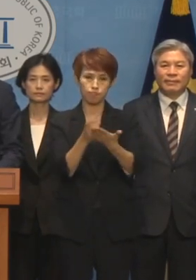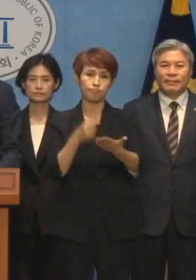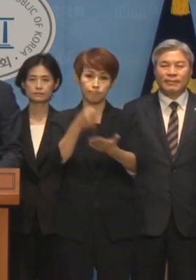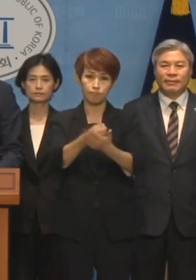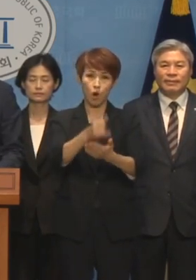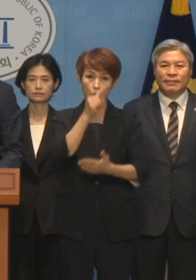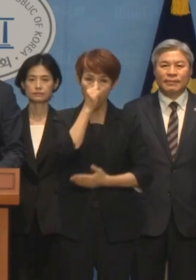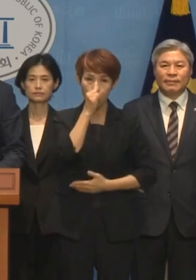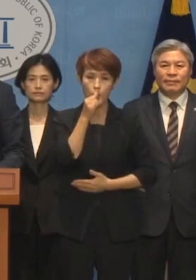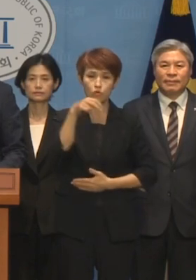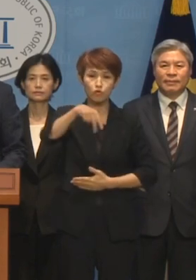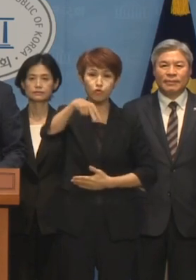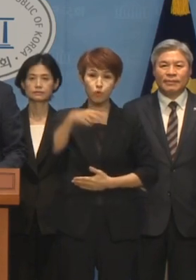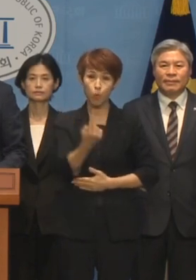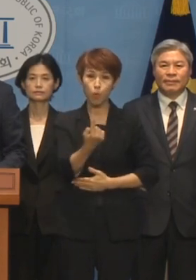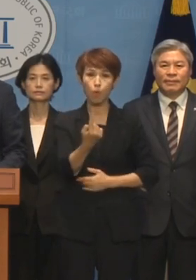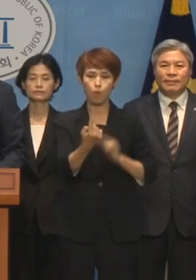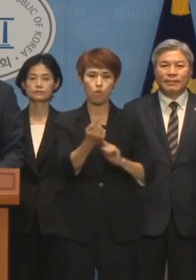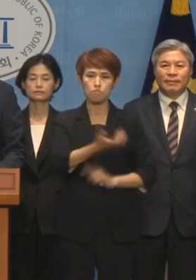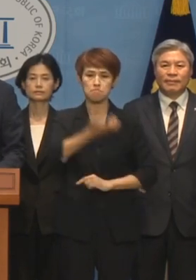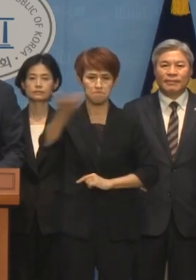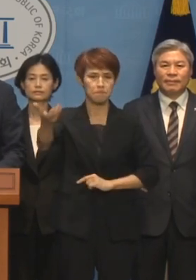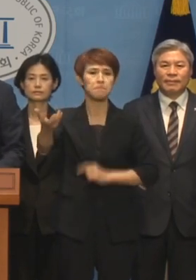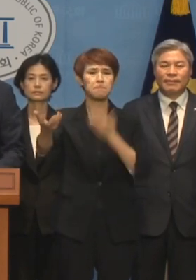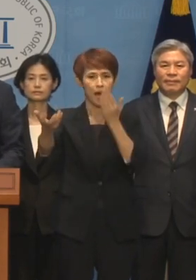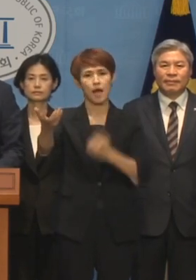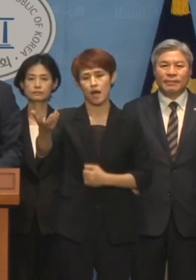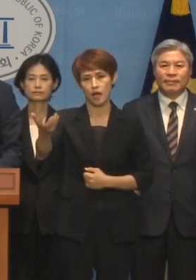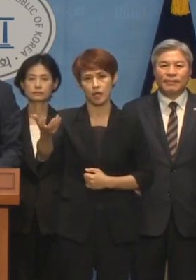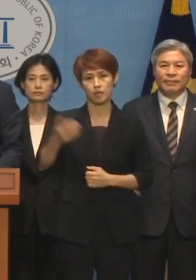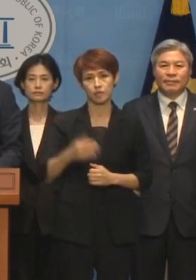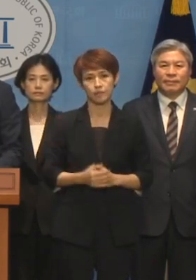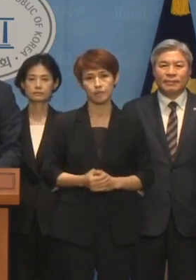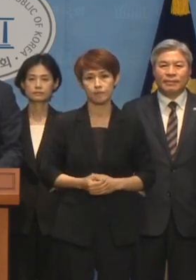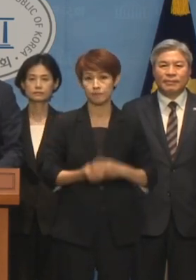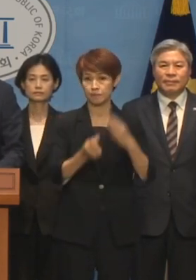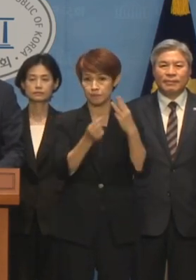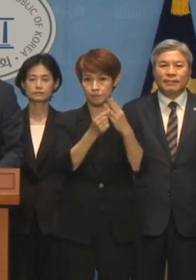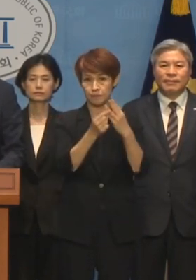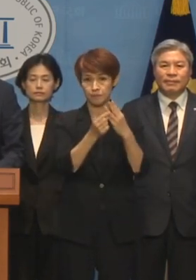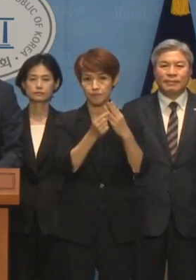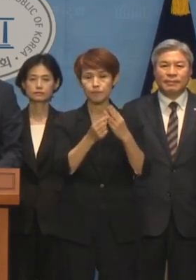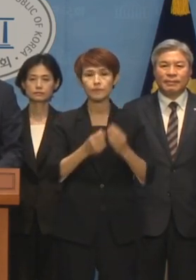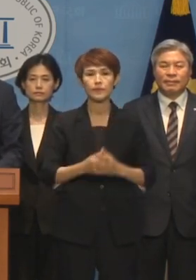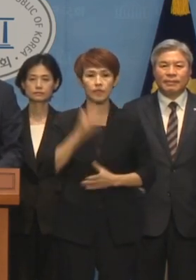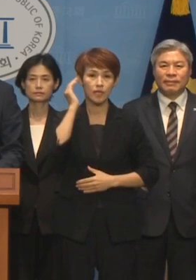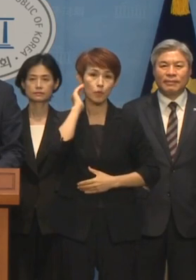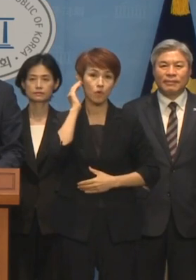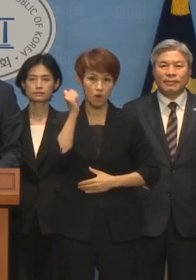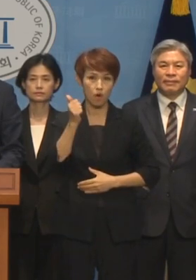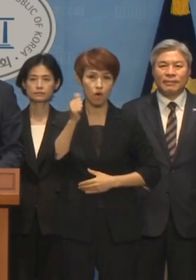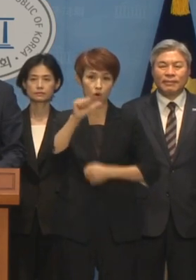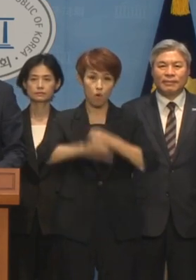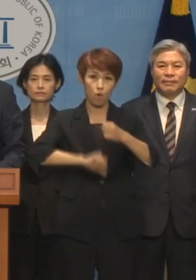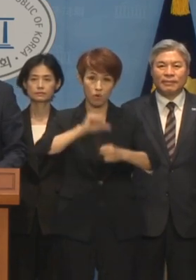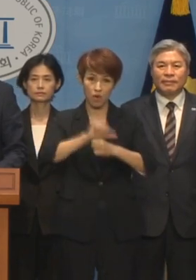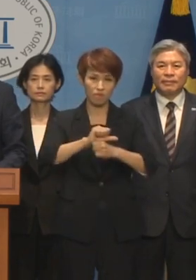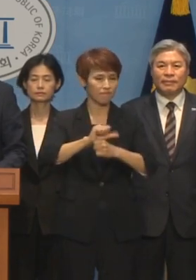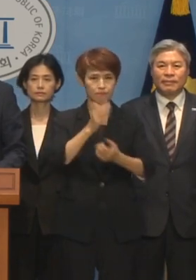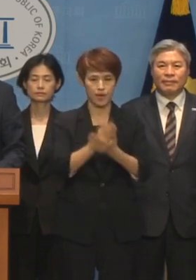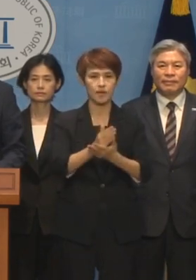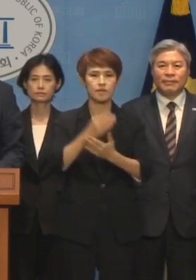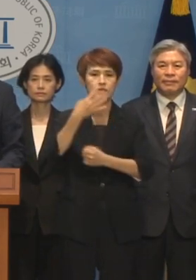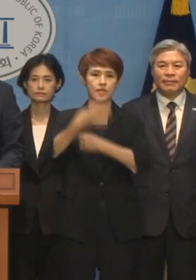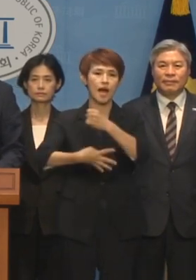정하면 수도를 온전히 이전할 수 있게 됩니다. 세 번째, 대통령 5년 단임제를